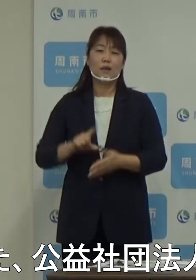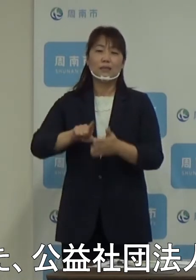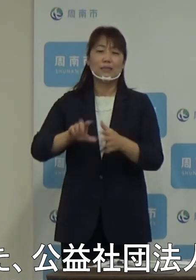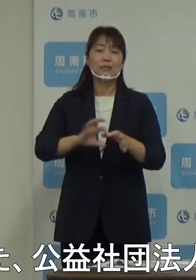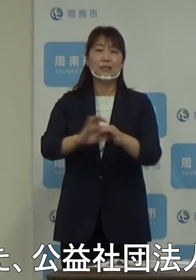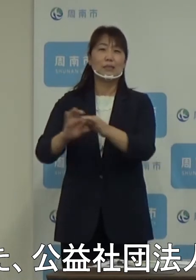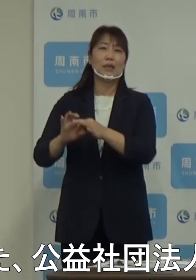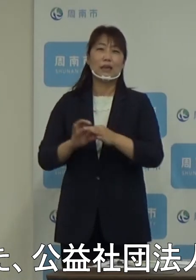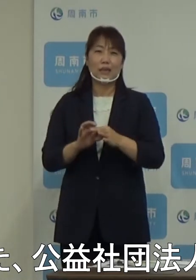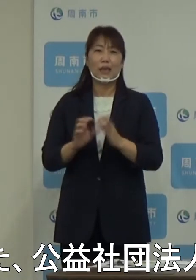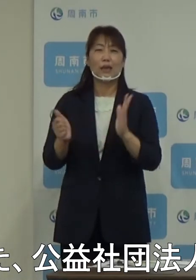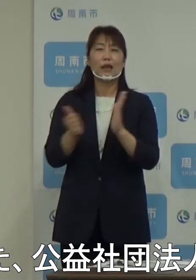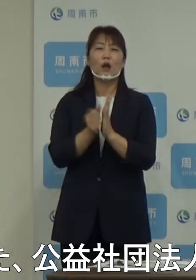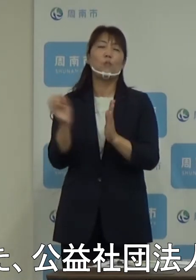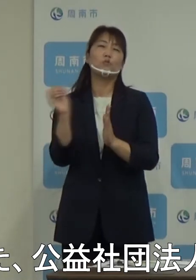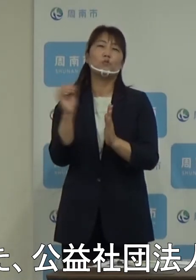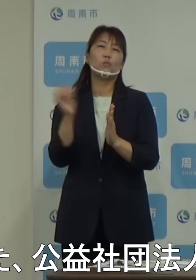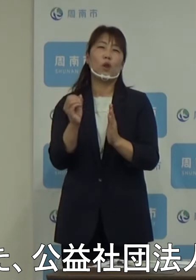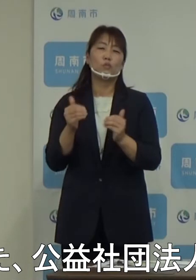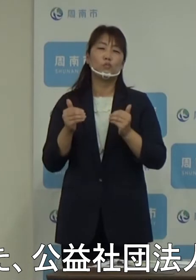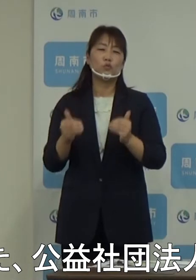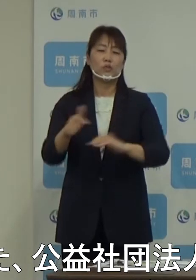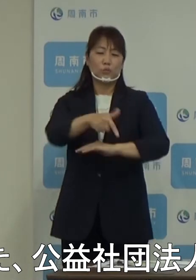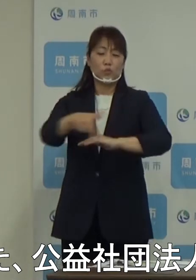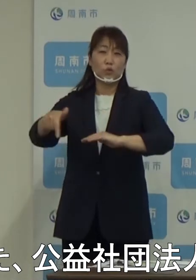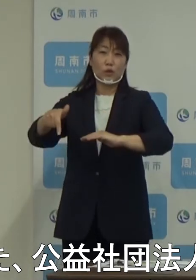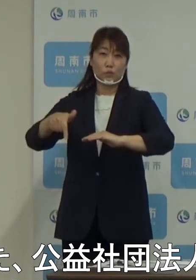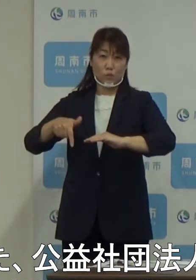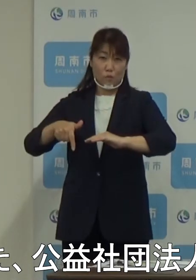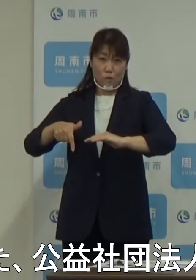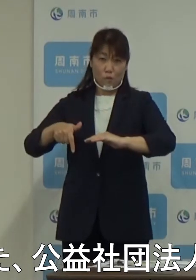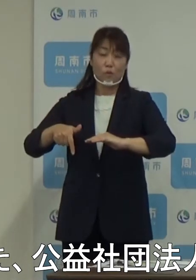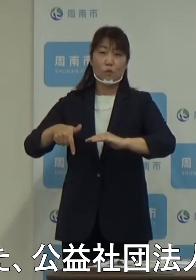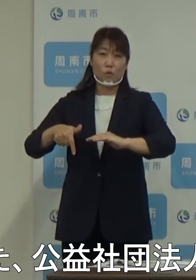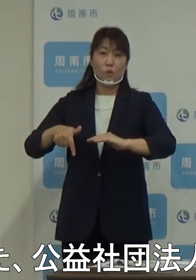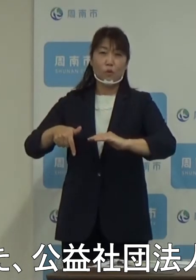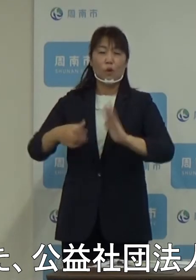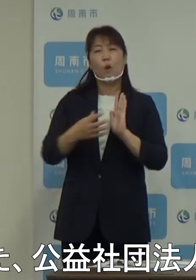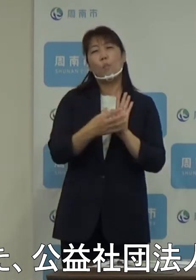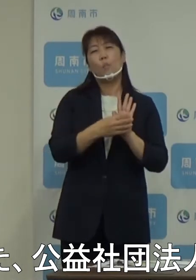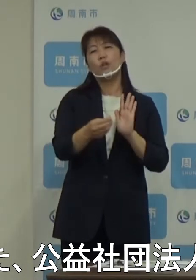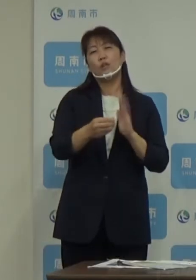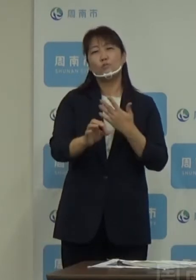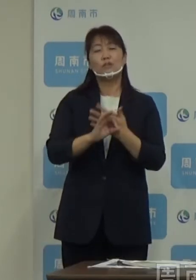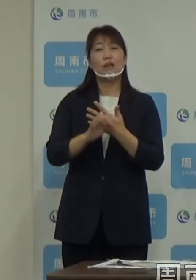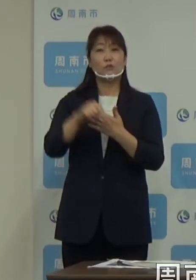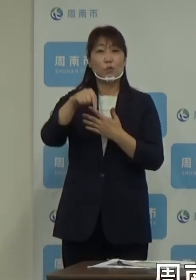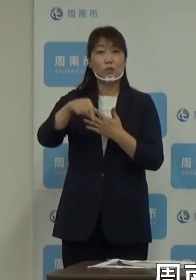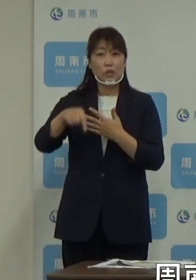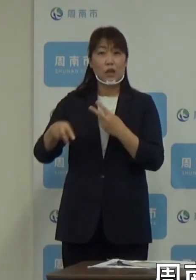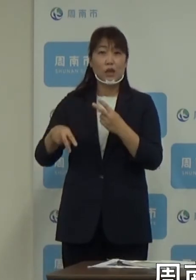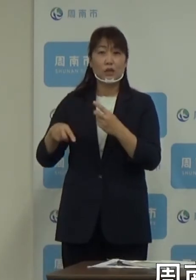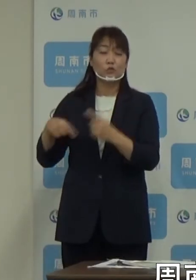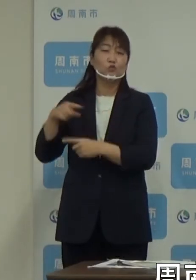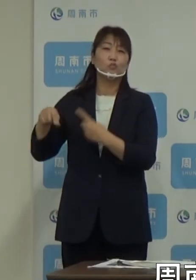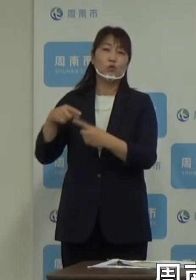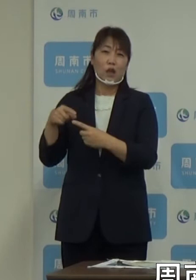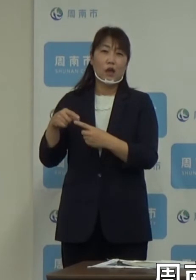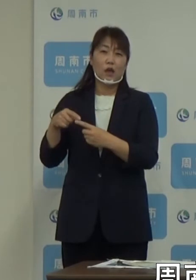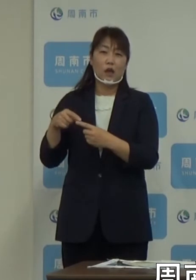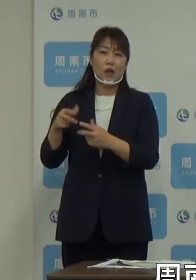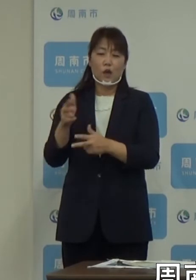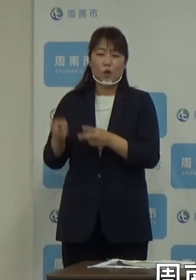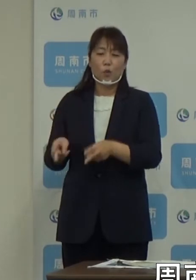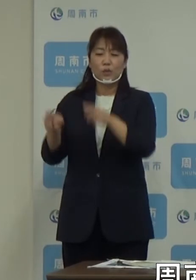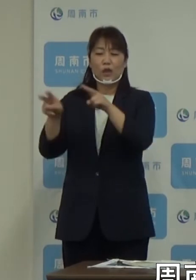携カーボンニュートラル推進プロジェクトのモデルケースとして周南コンビナートを